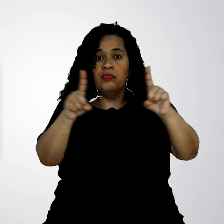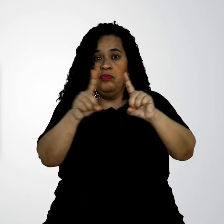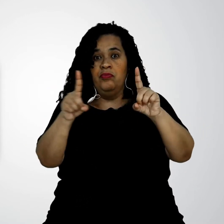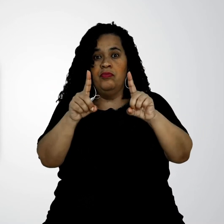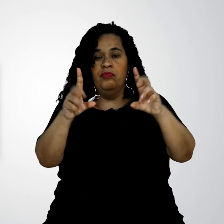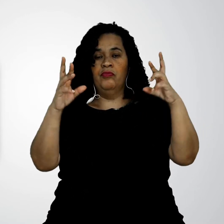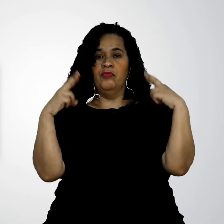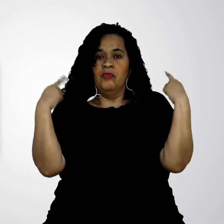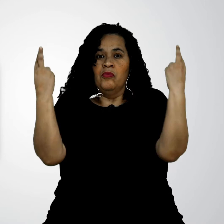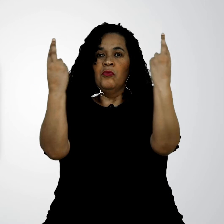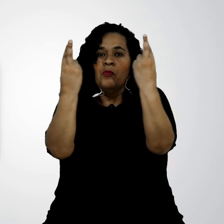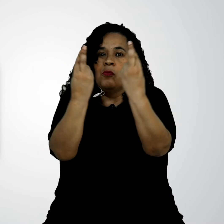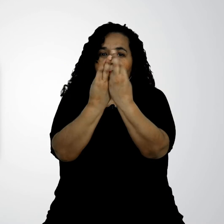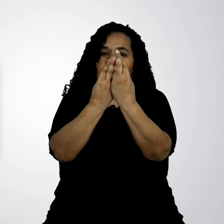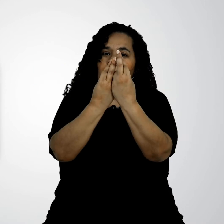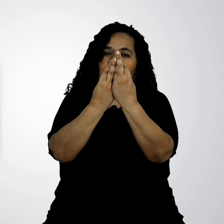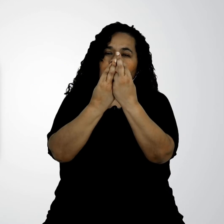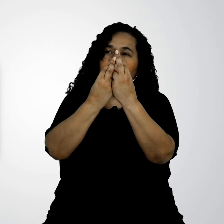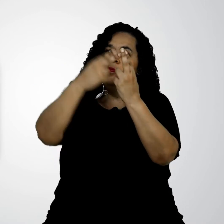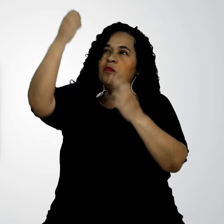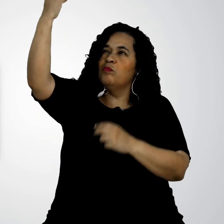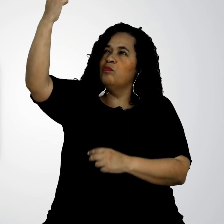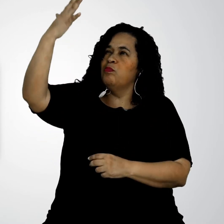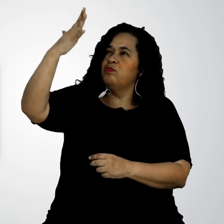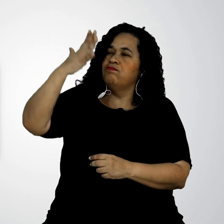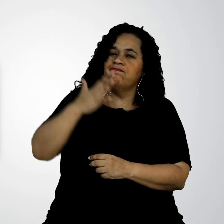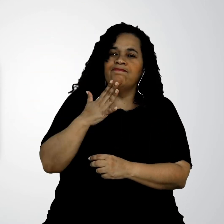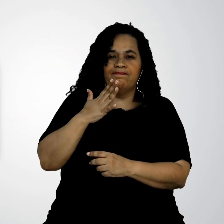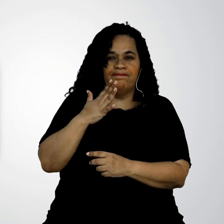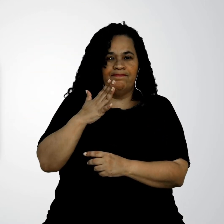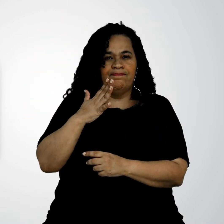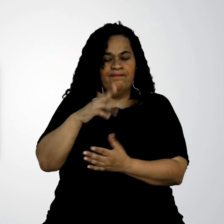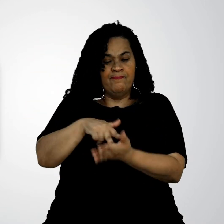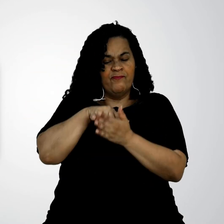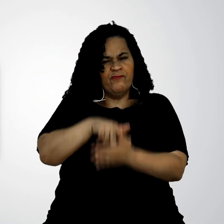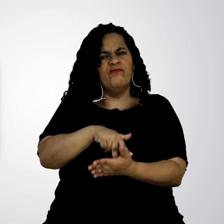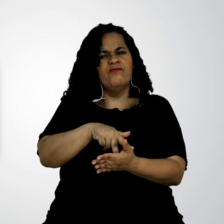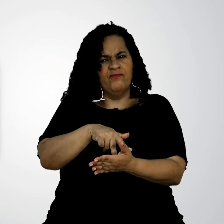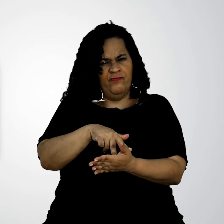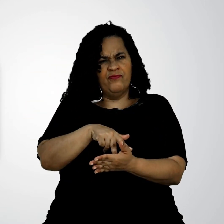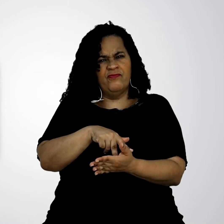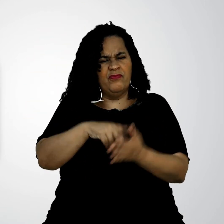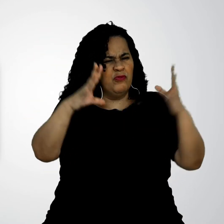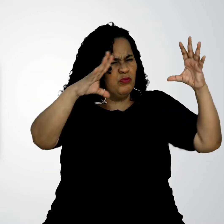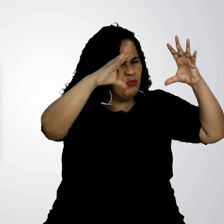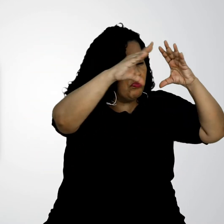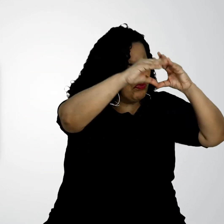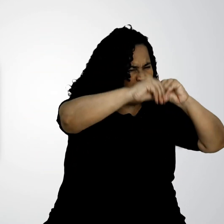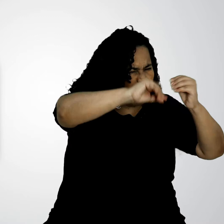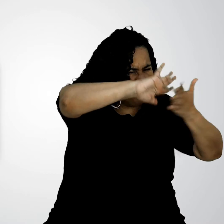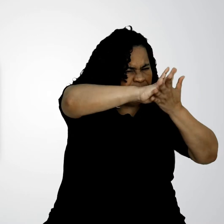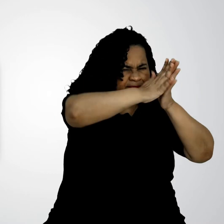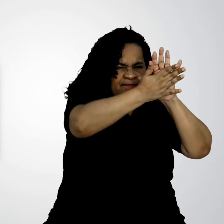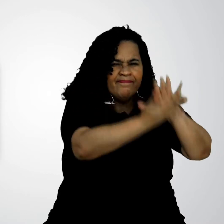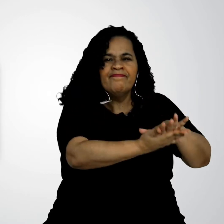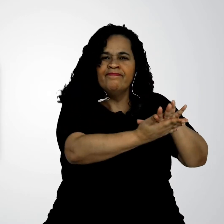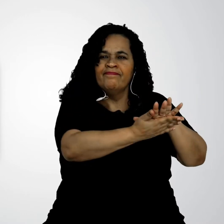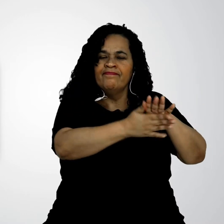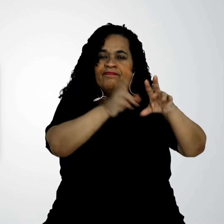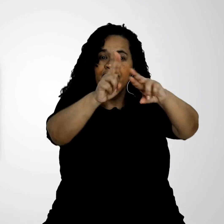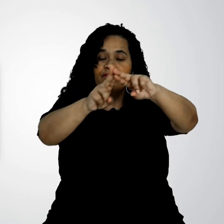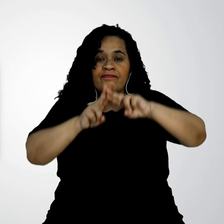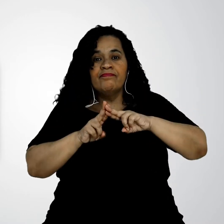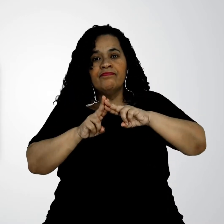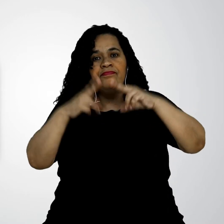ele prevalece sobre o reino das trevas. Então se a gente tem a missão de formar filhos para a glória de Deus, a gente